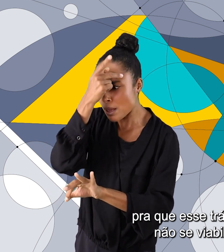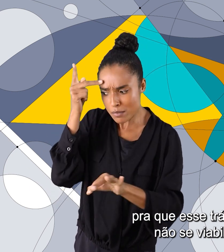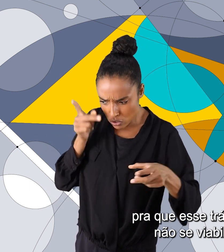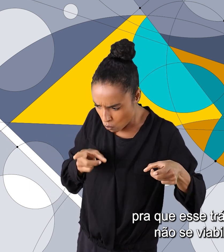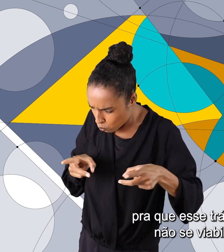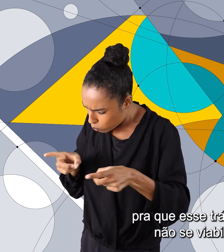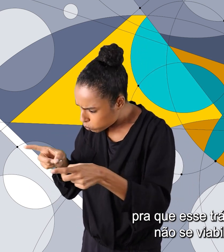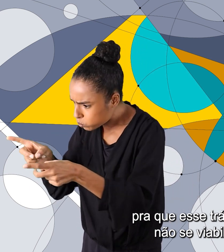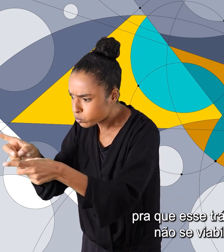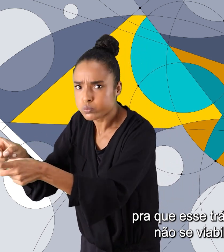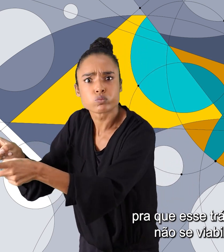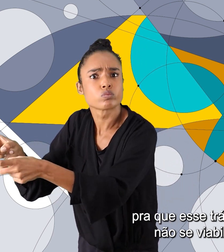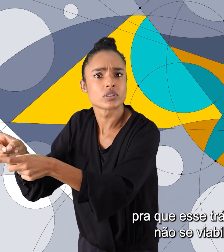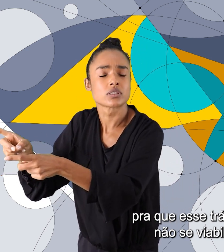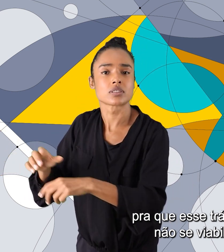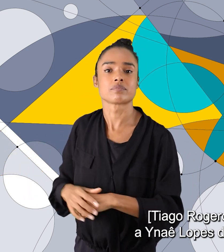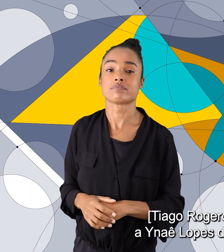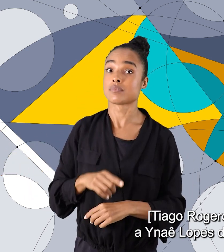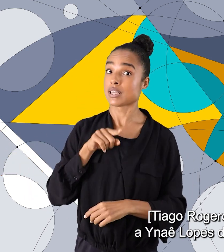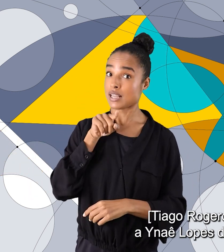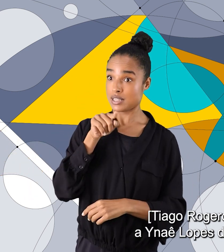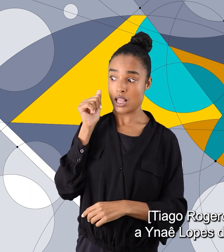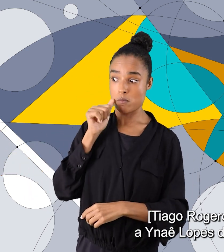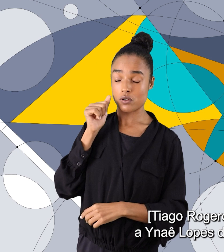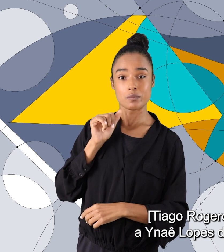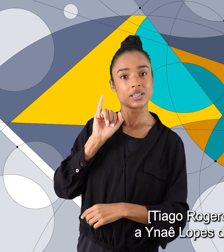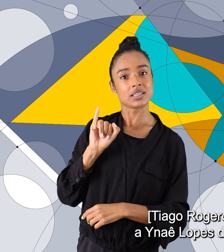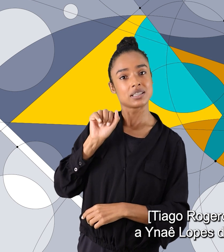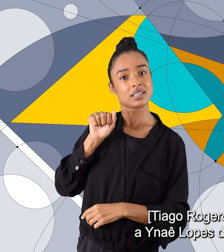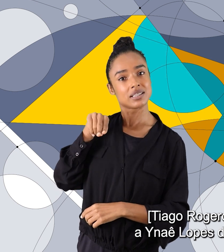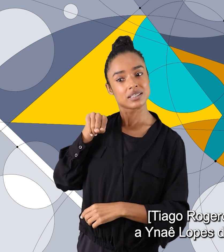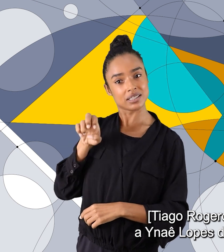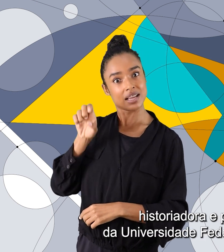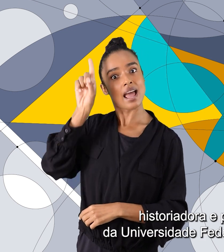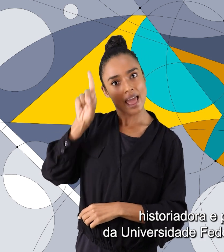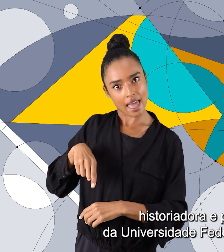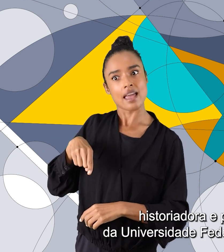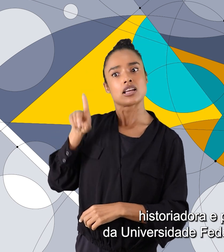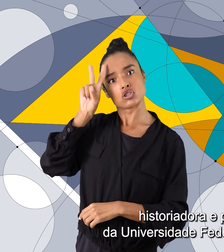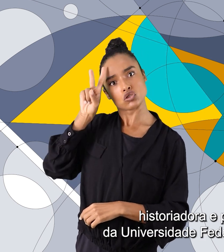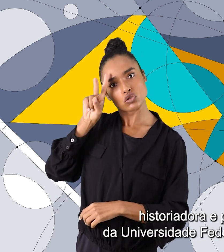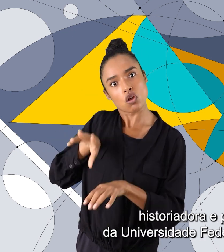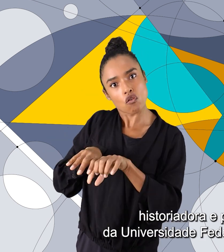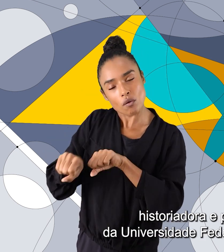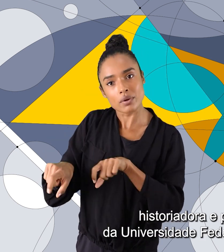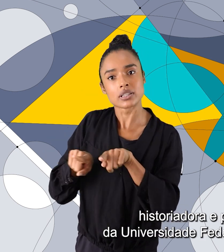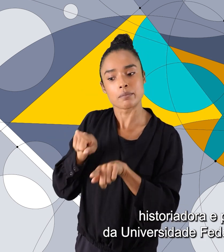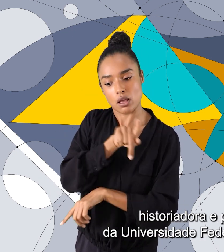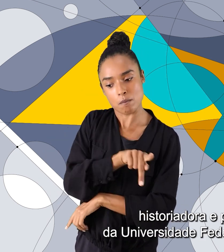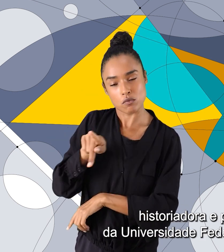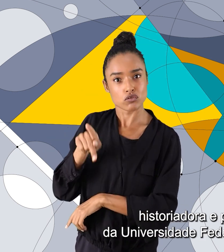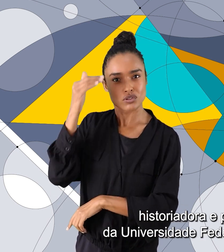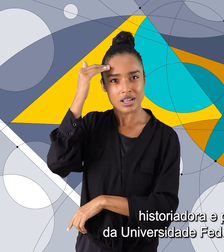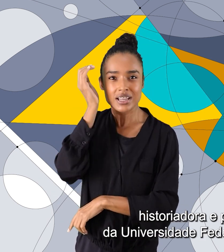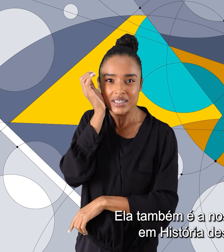de fato, não se viabilizasse. Esta é a Inaê Lopes dos Santos, historiadora e professora da Universidade